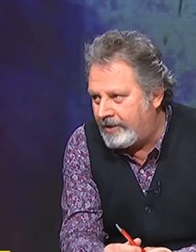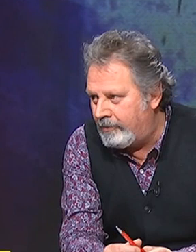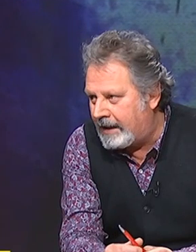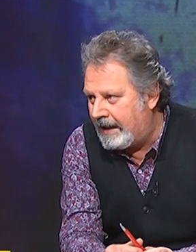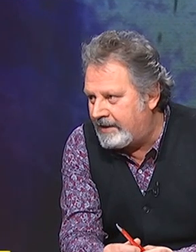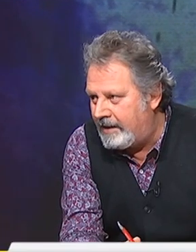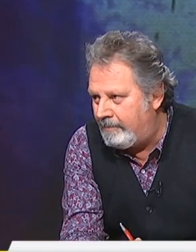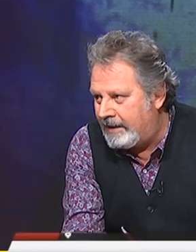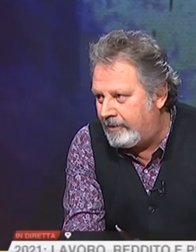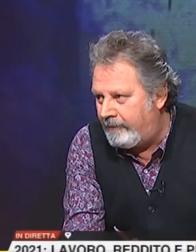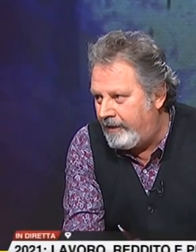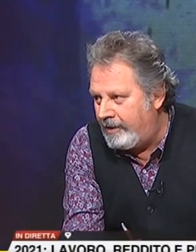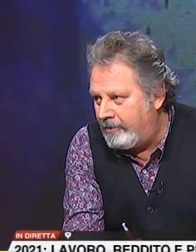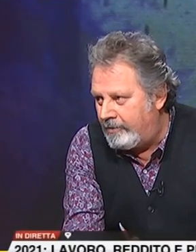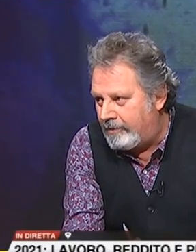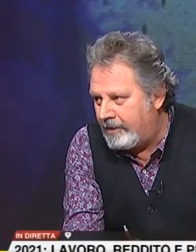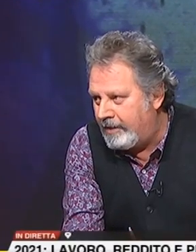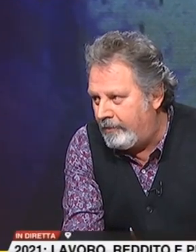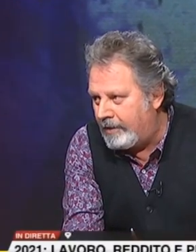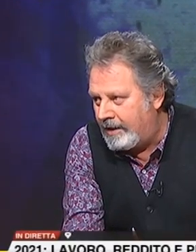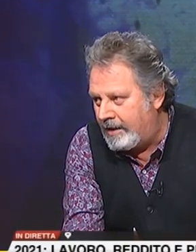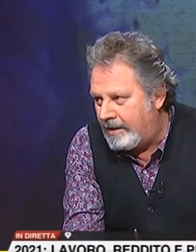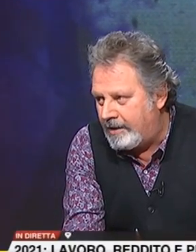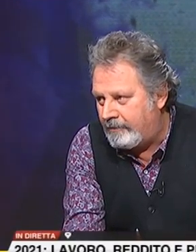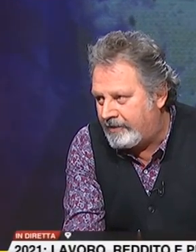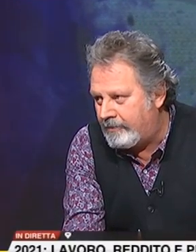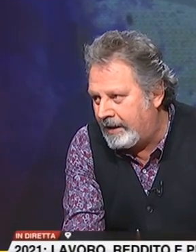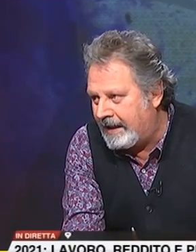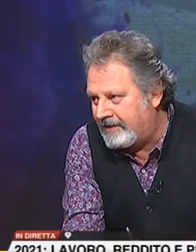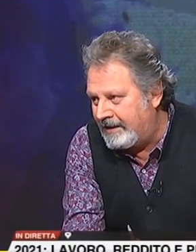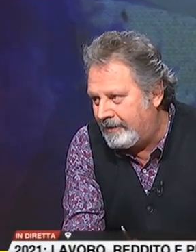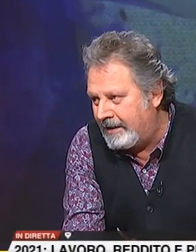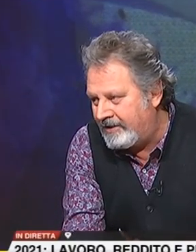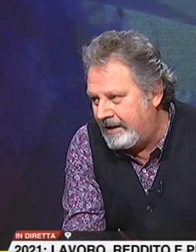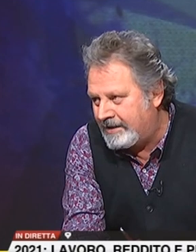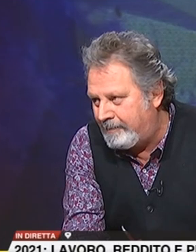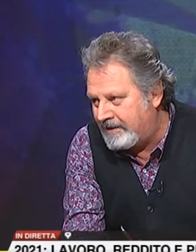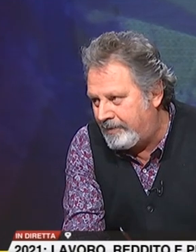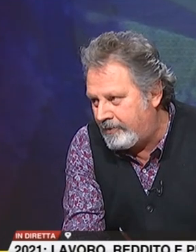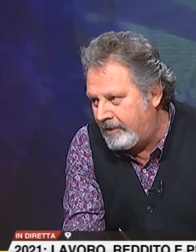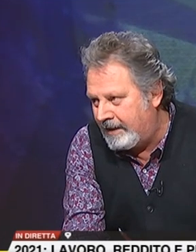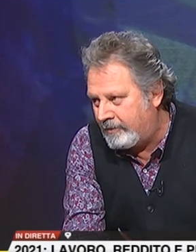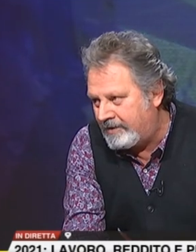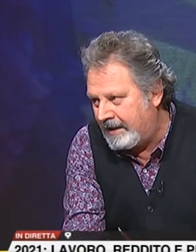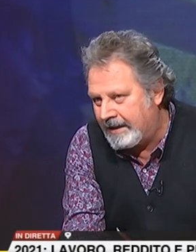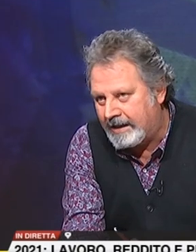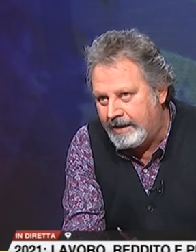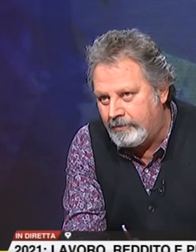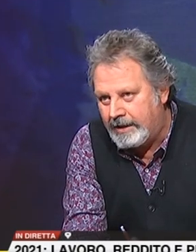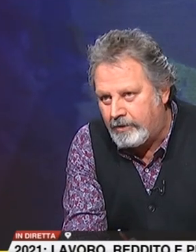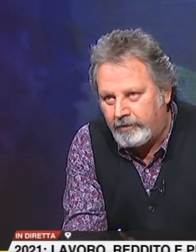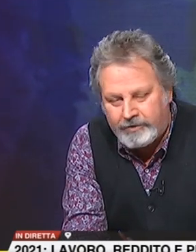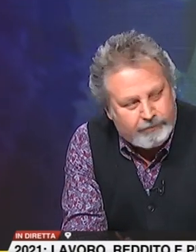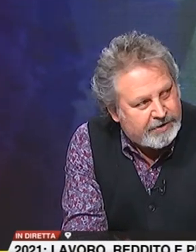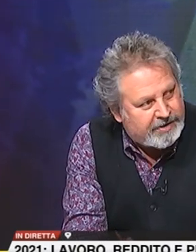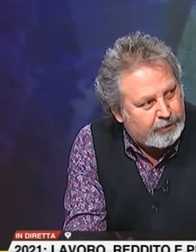la seconda casa, mandano il figlio che non lavora sulla seconda casa, gli danno la residenza e percepiscono il reddito di cittadinanza, che è una